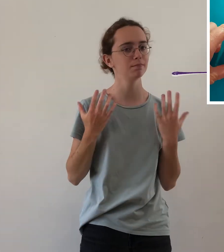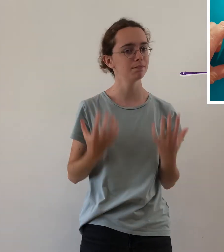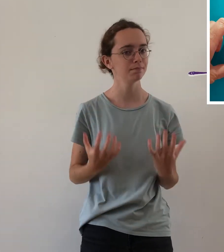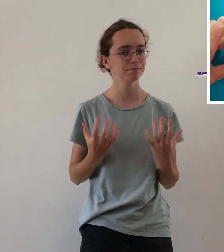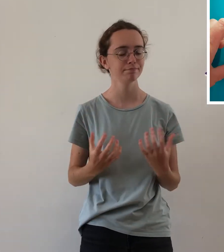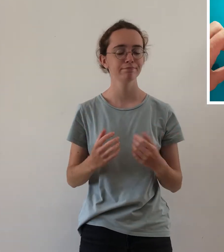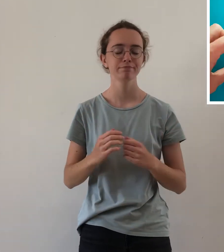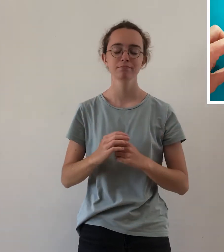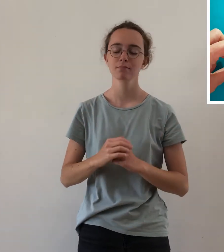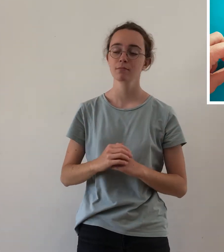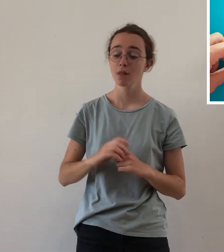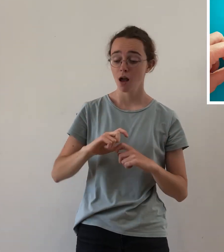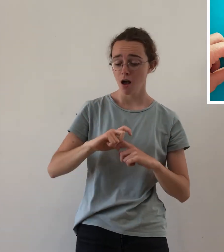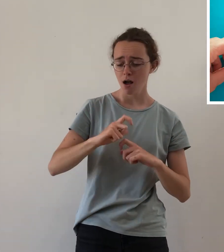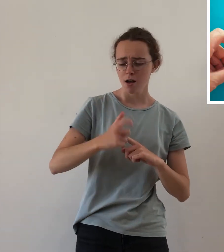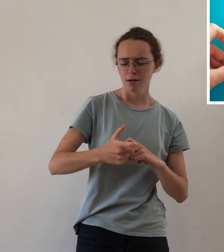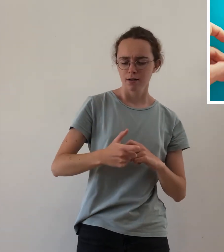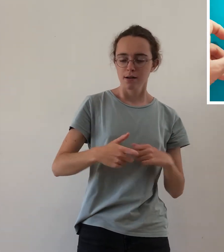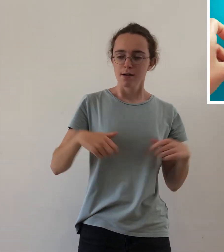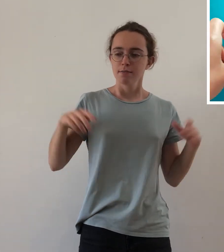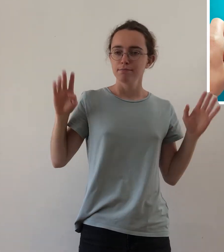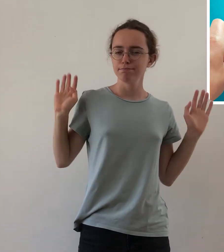Alors, elle s'applique à plier ses ailes.